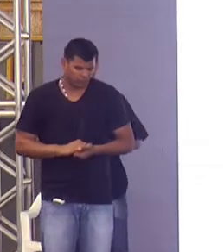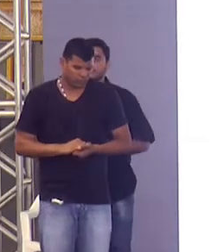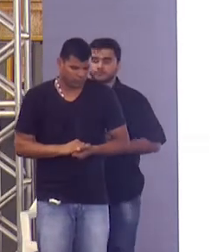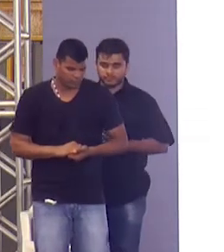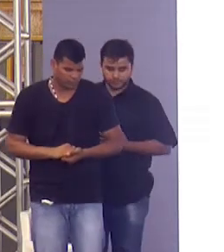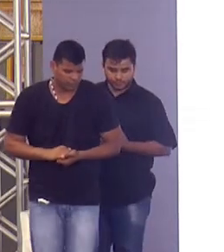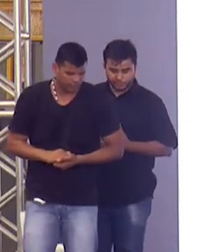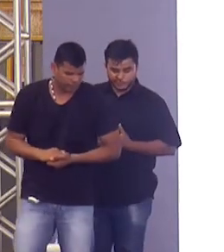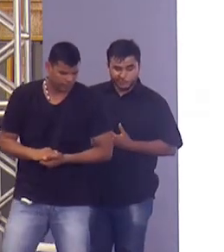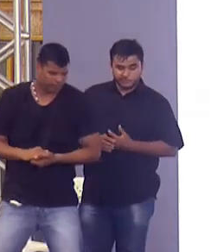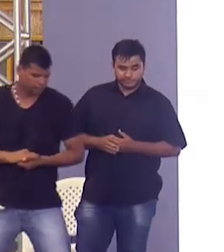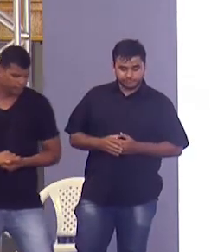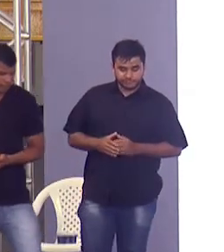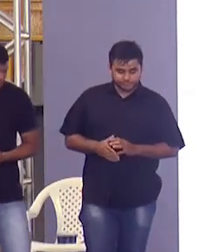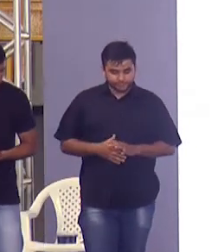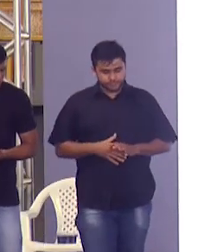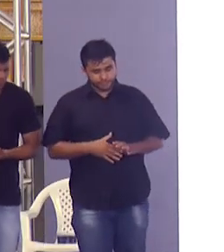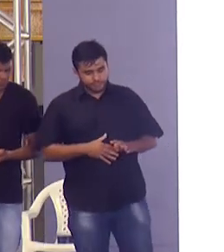um aí, pessoal.